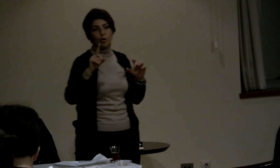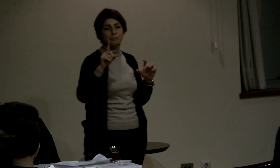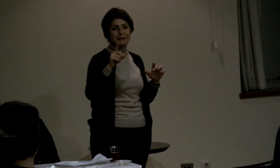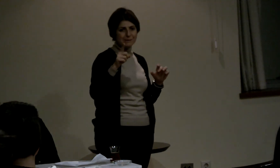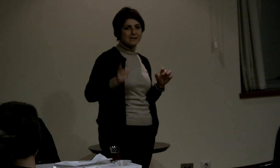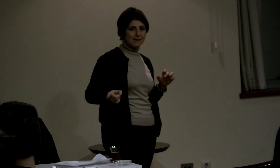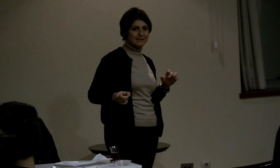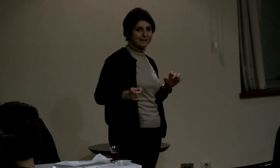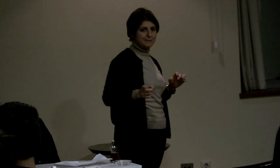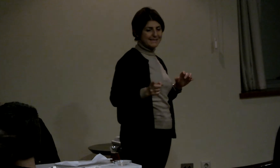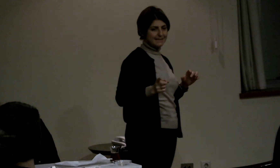Toplanma zamanı demişsin.